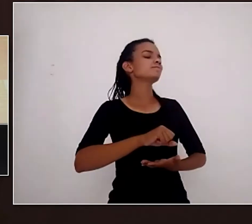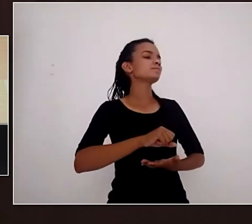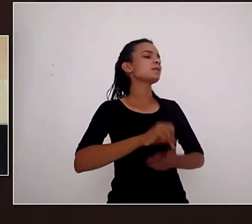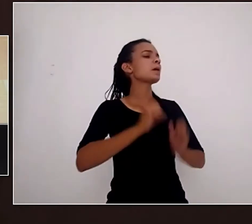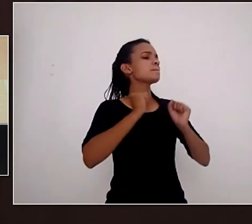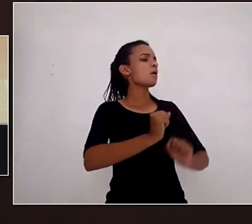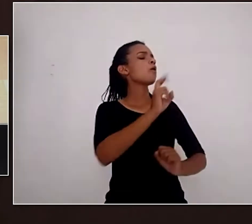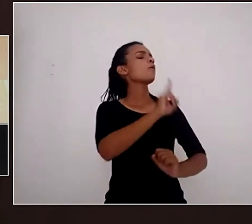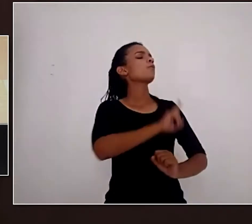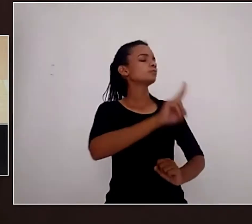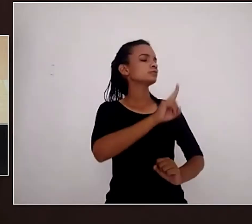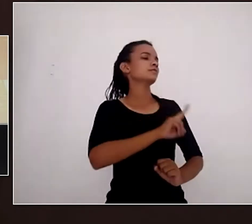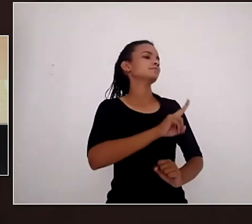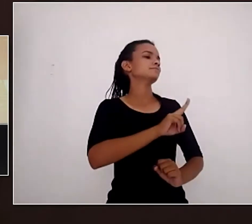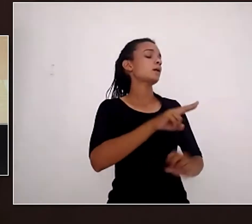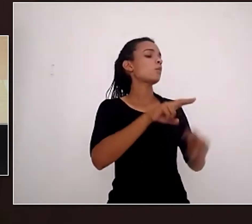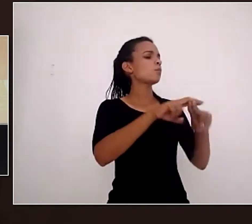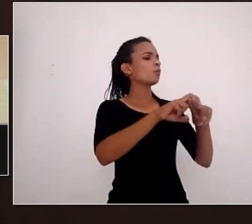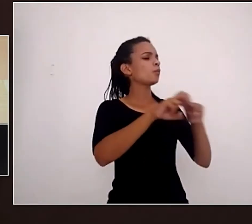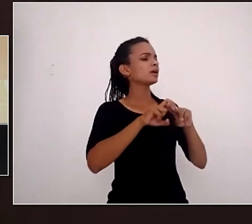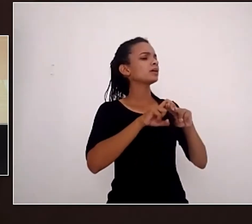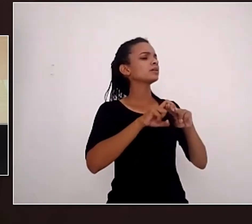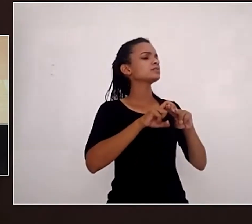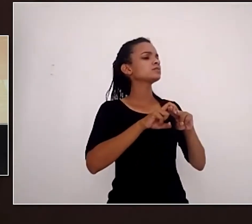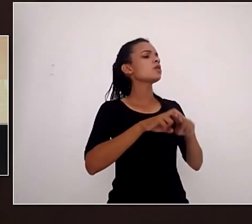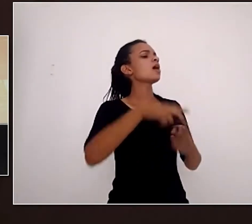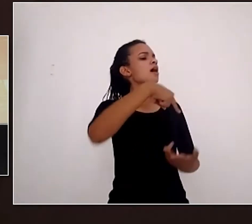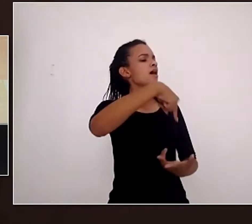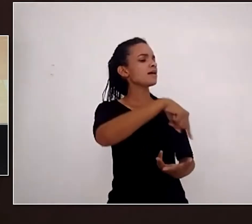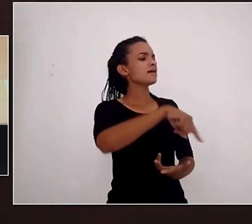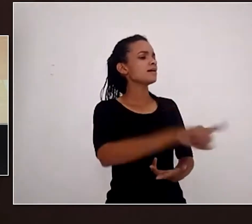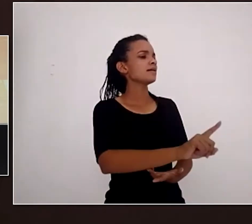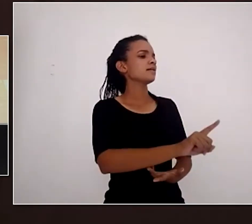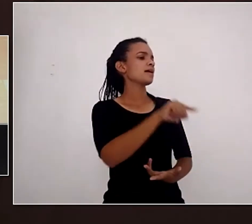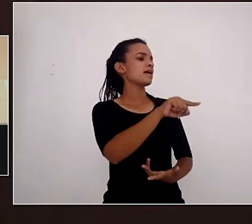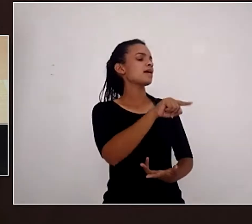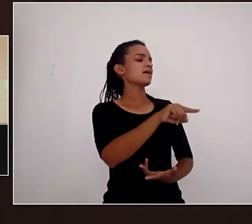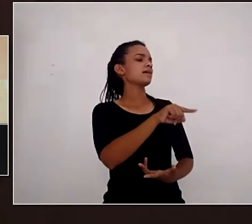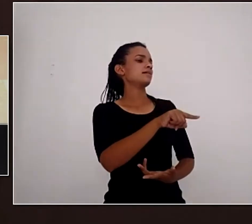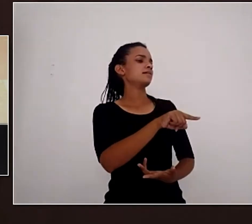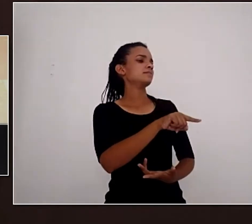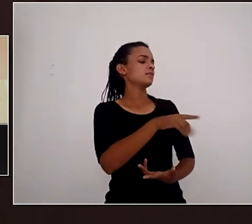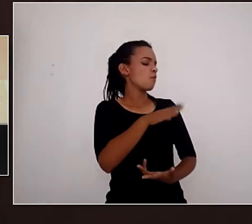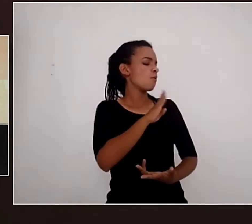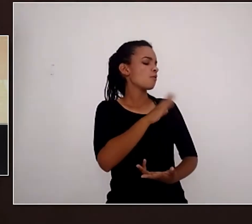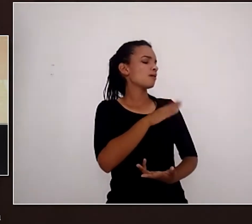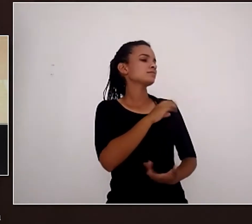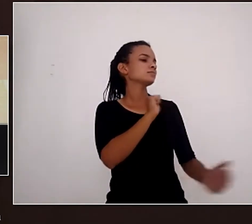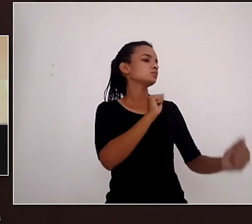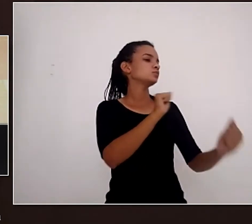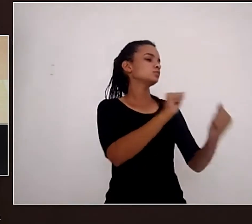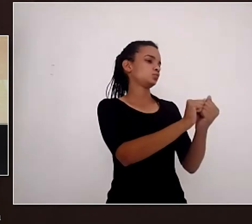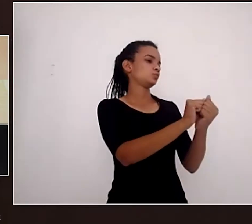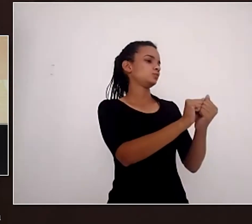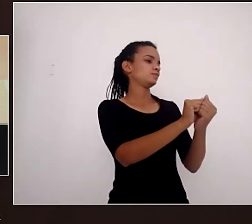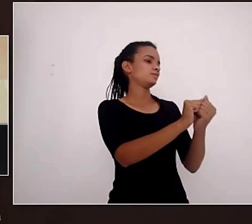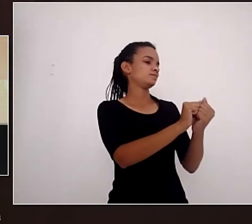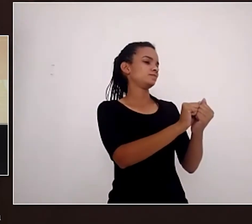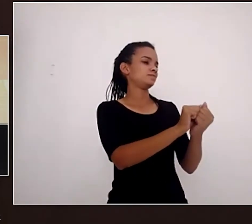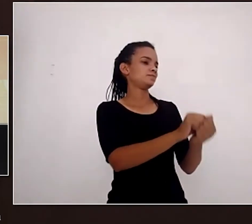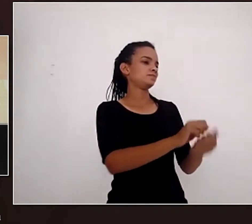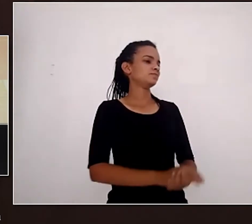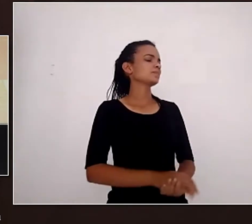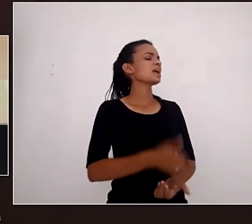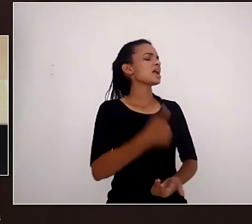envio de volta em pessoa, quero dizer, o meu próprio coração. Eu queria conservá-lo comigo